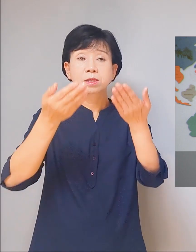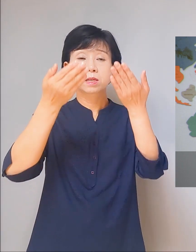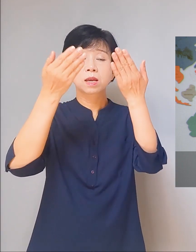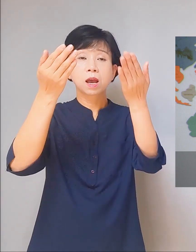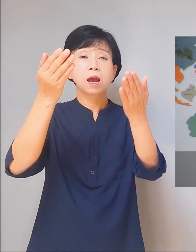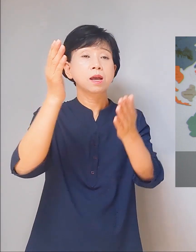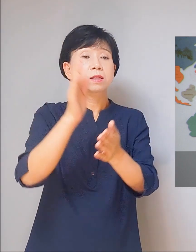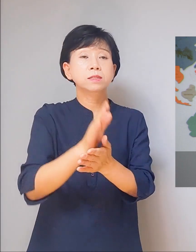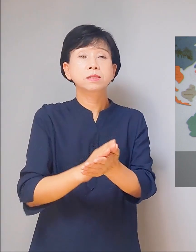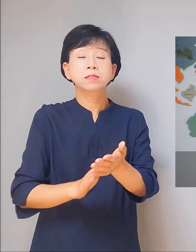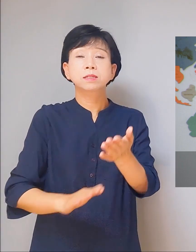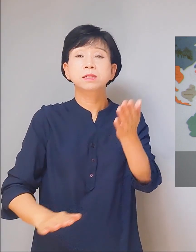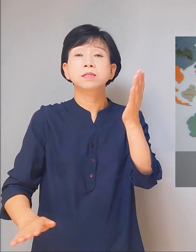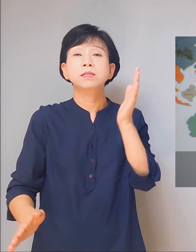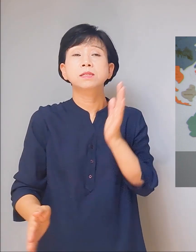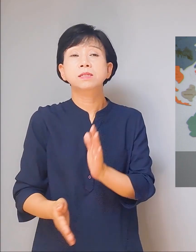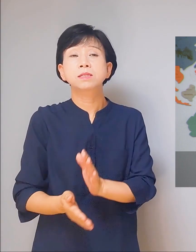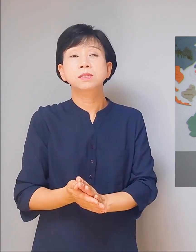예배하지